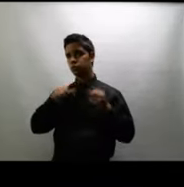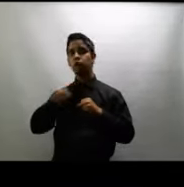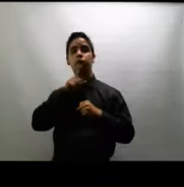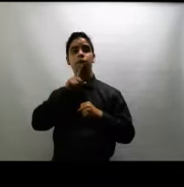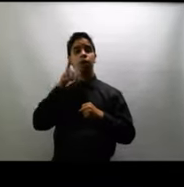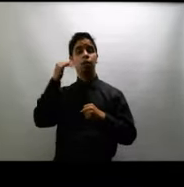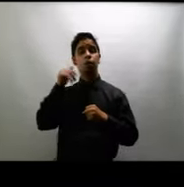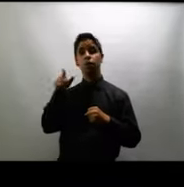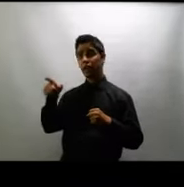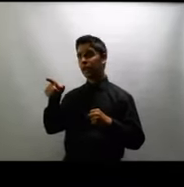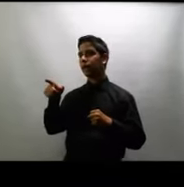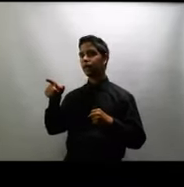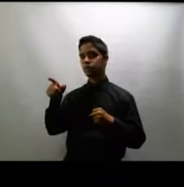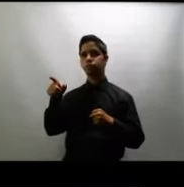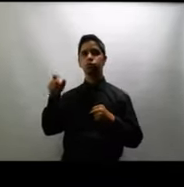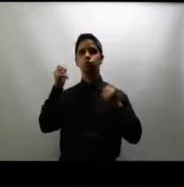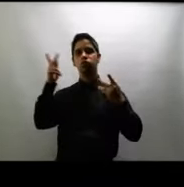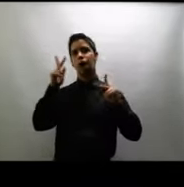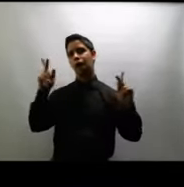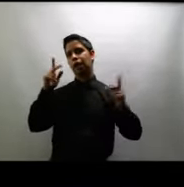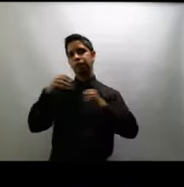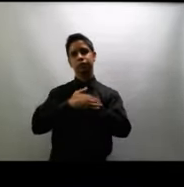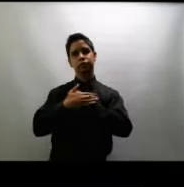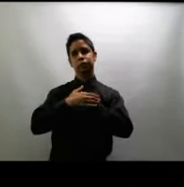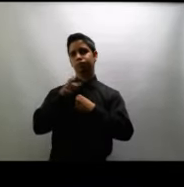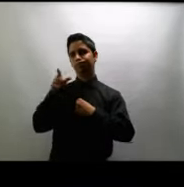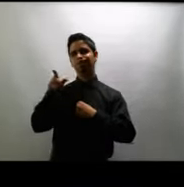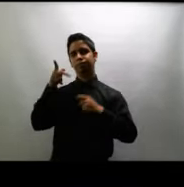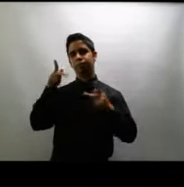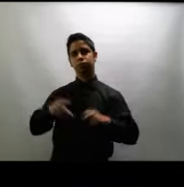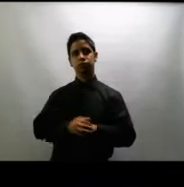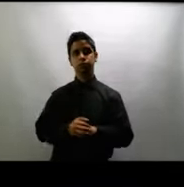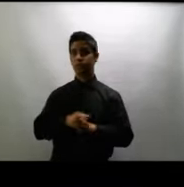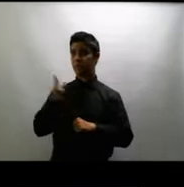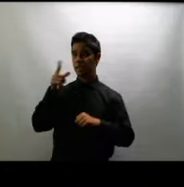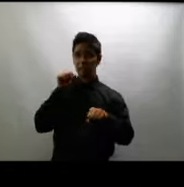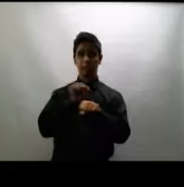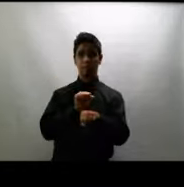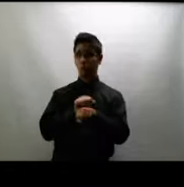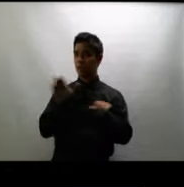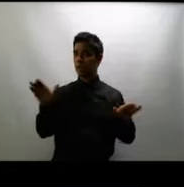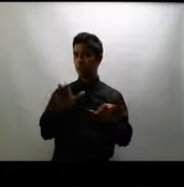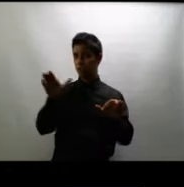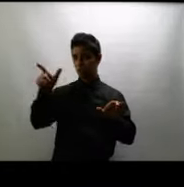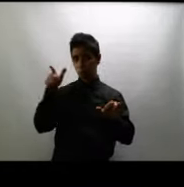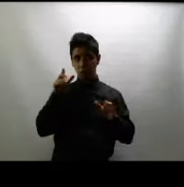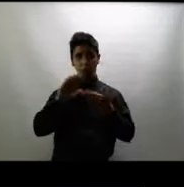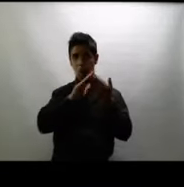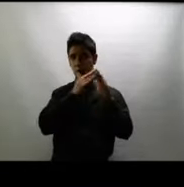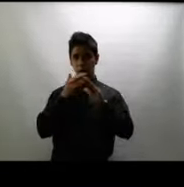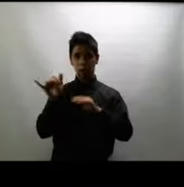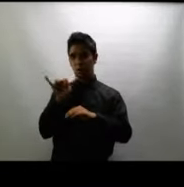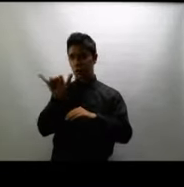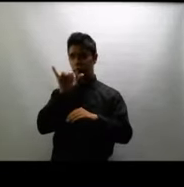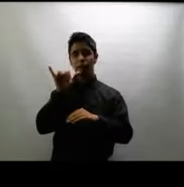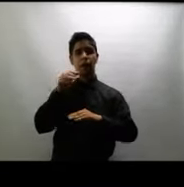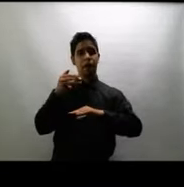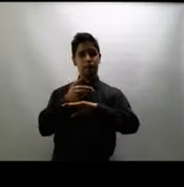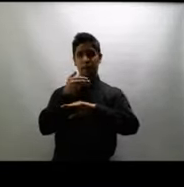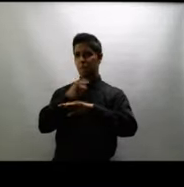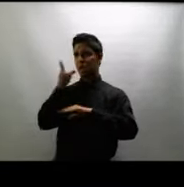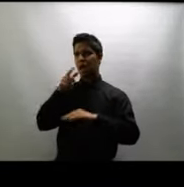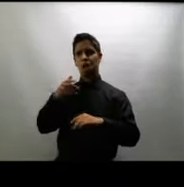el muchacho se dio a querer con todo el mundo. Sí. Y el trabajo que hizo en la comunidad también. Por de eso. Miami, haciendo